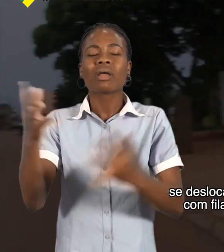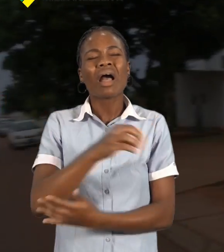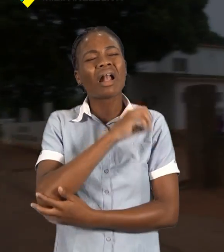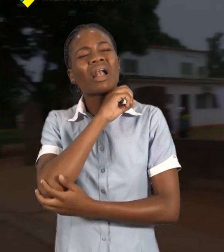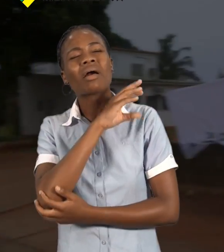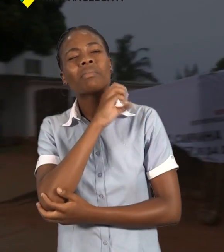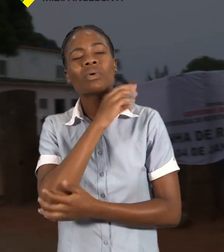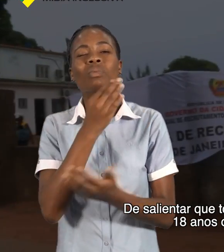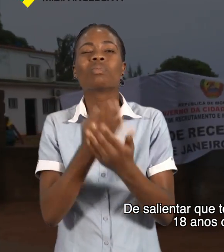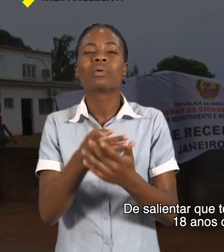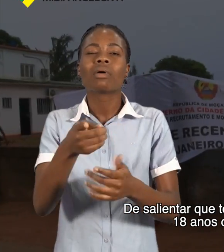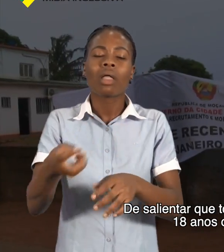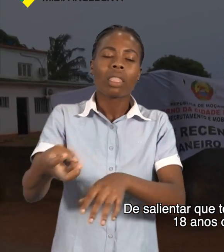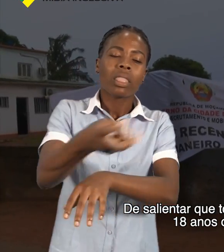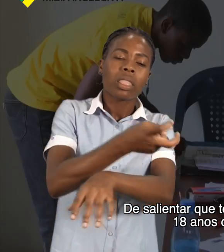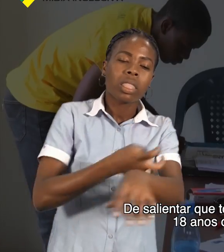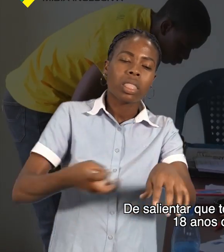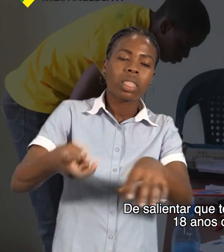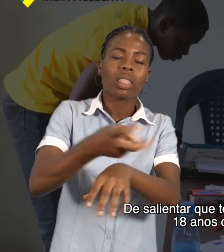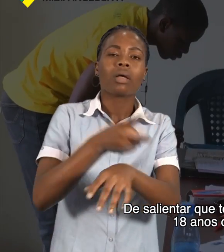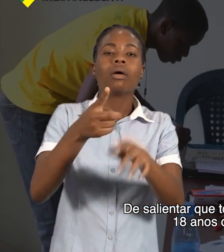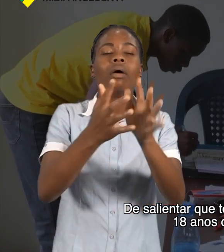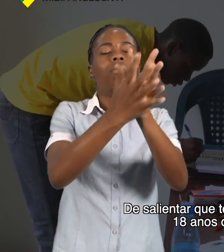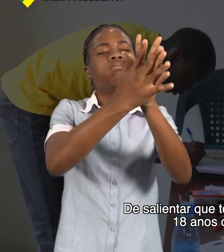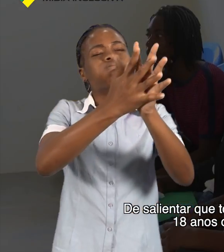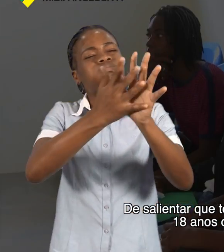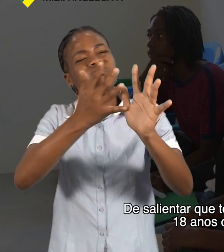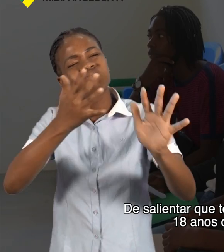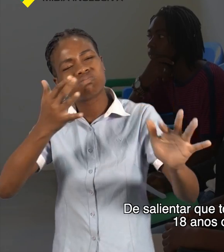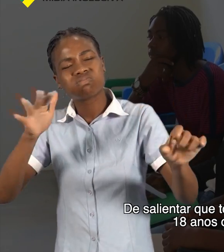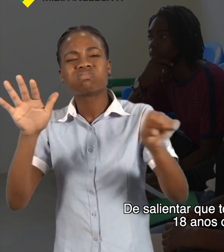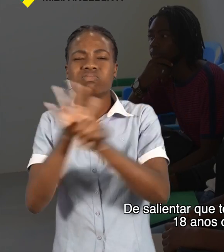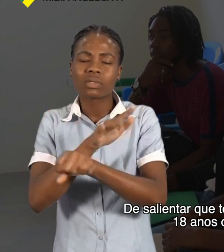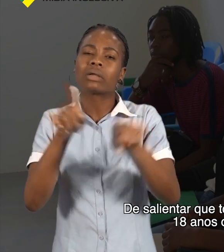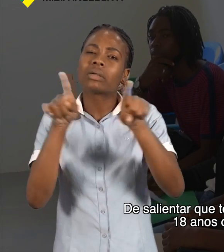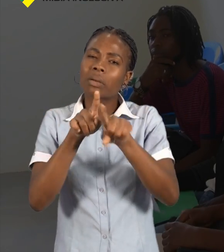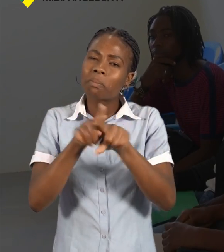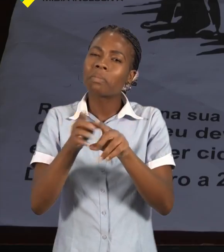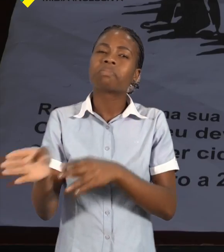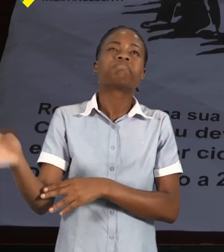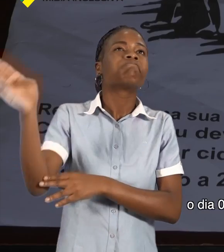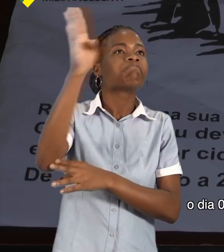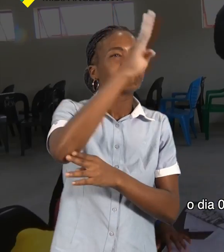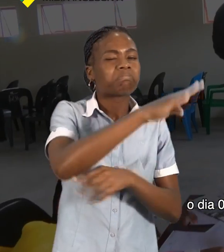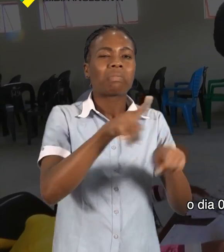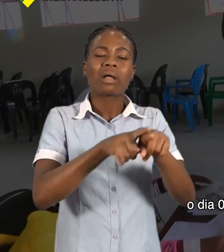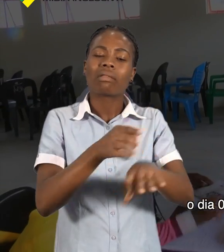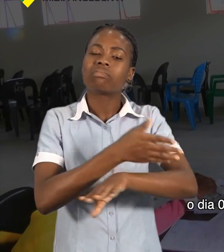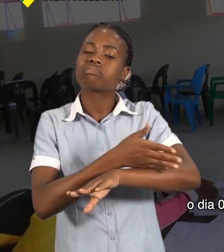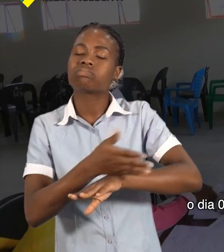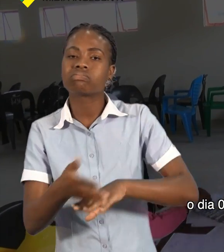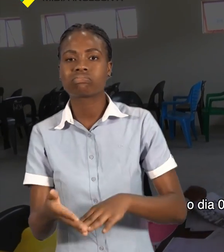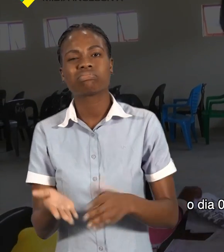atendimento. De salientar que todo jovem que completa 18 anos de idade entre o dia 1 de janeiro e